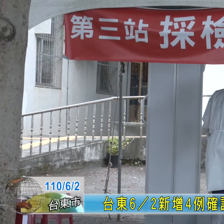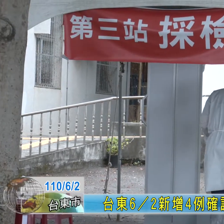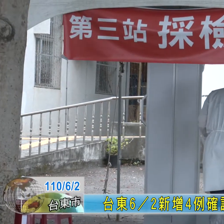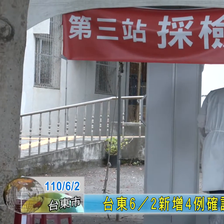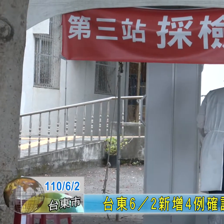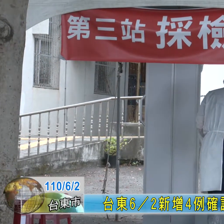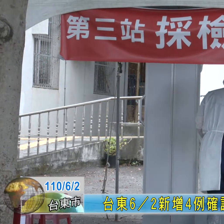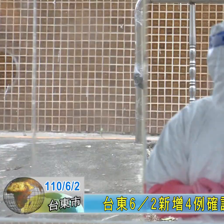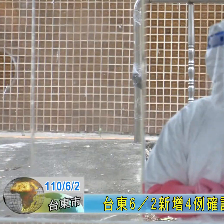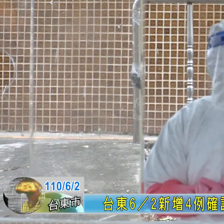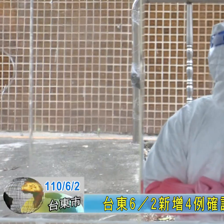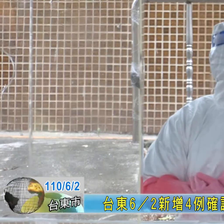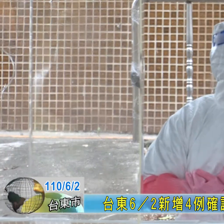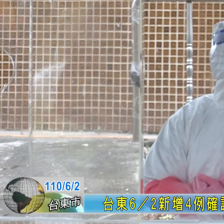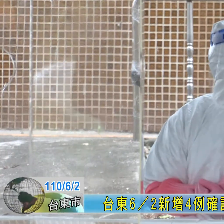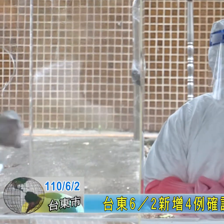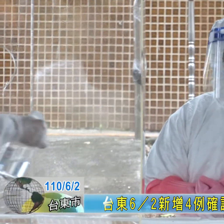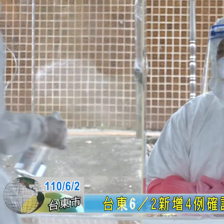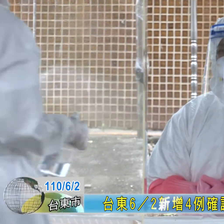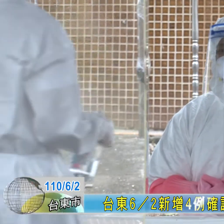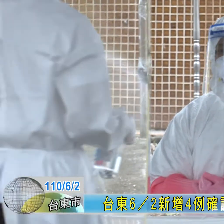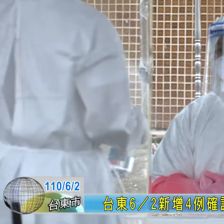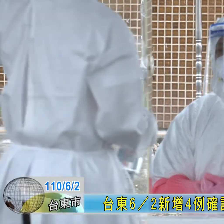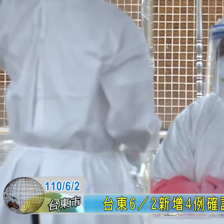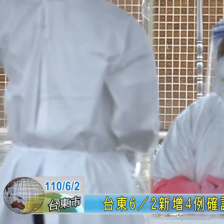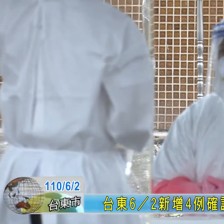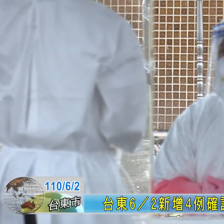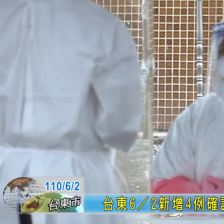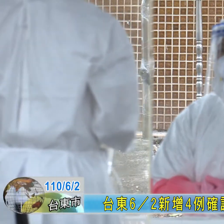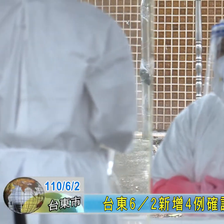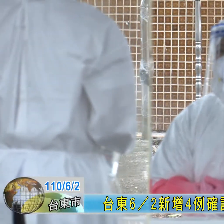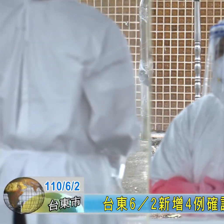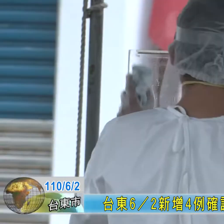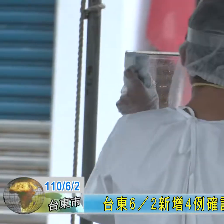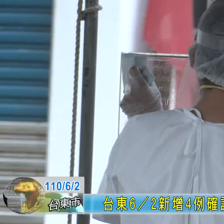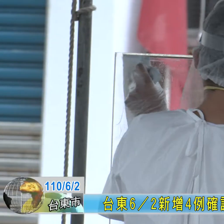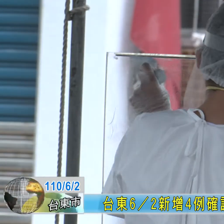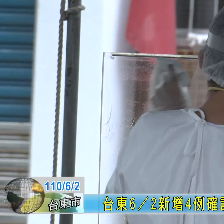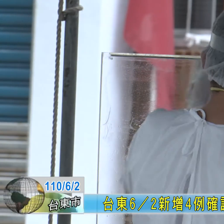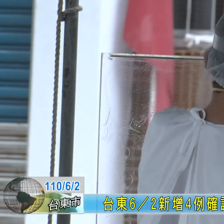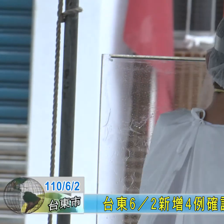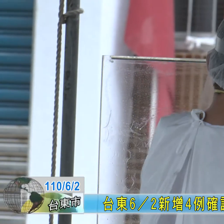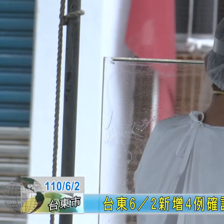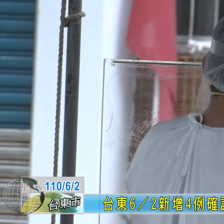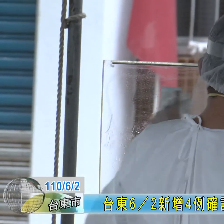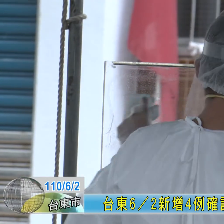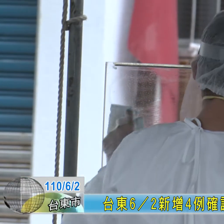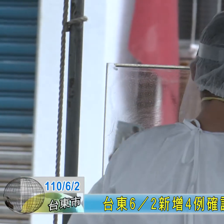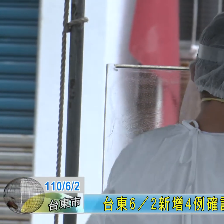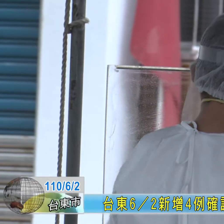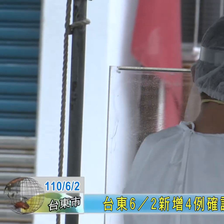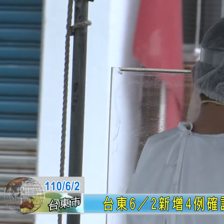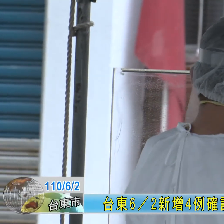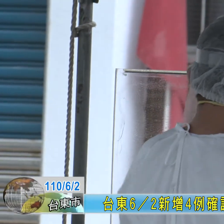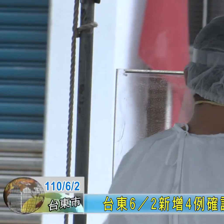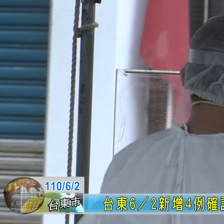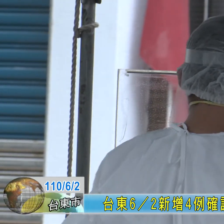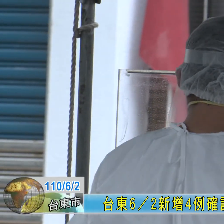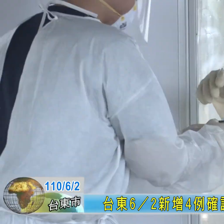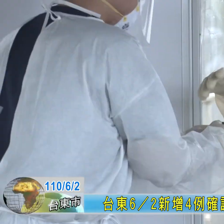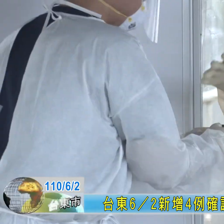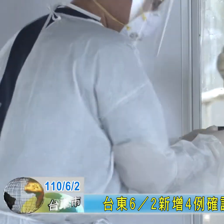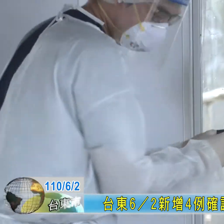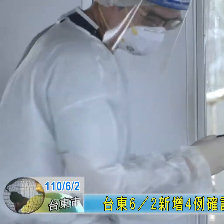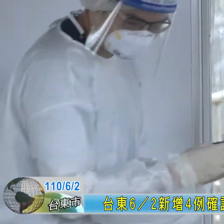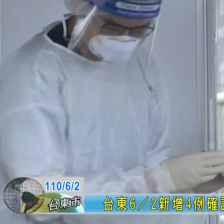是从北部感染后返回台东确诊，因此在5月15号之后，具有双北旅游史的民众，如果出现了新冠